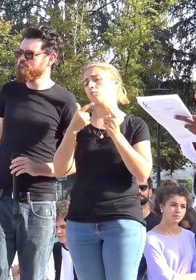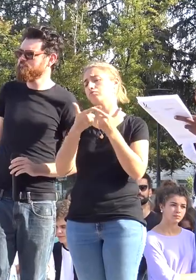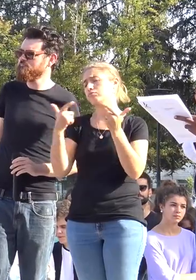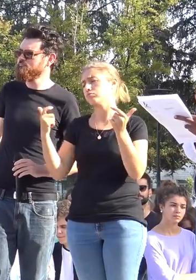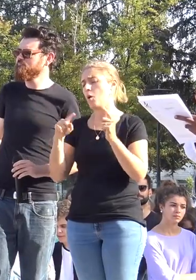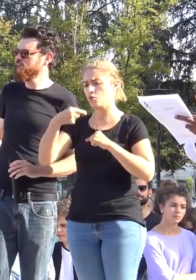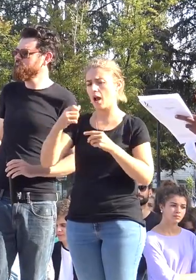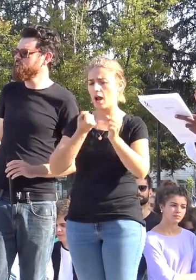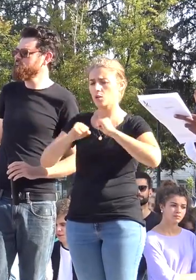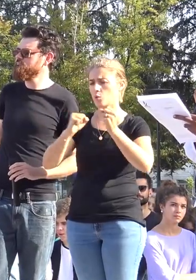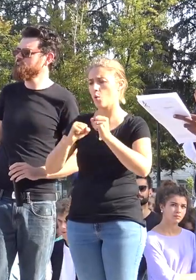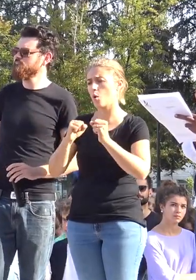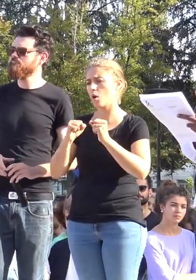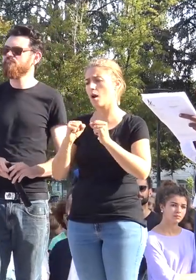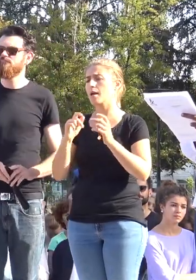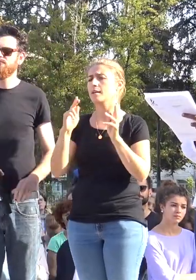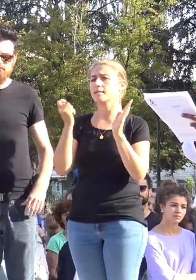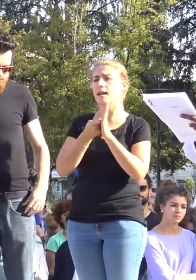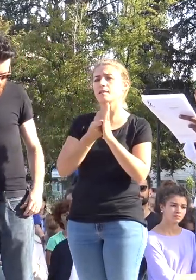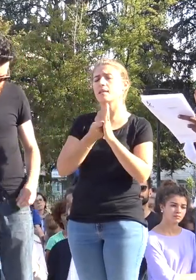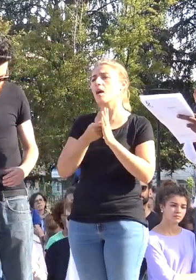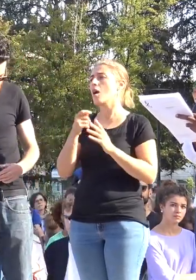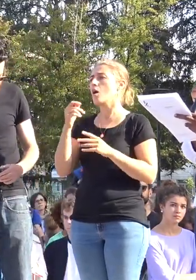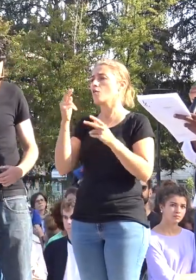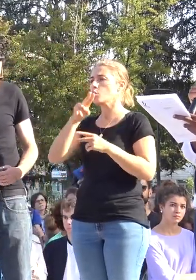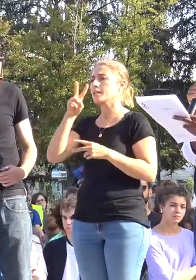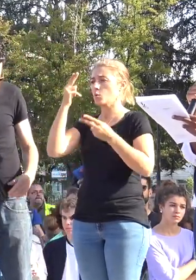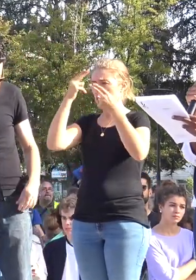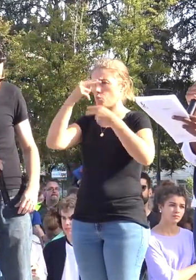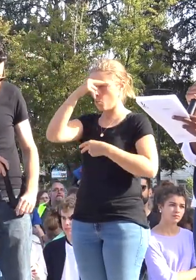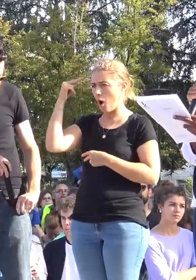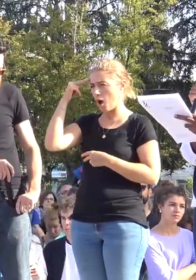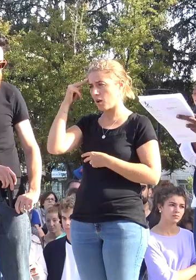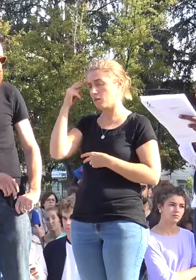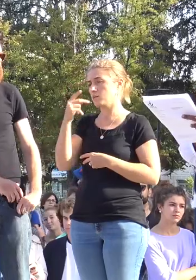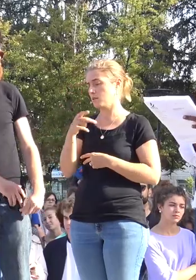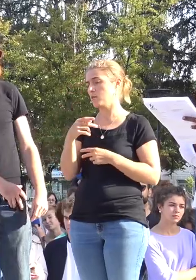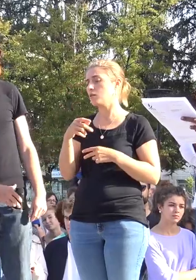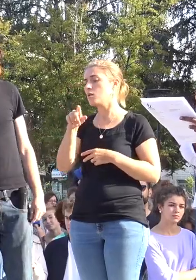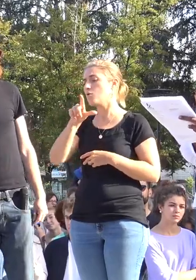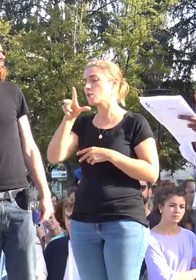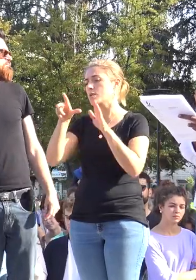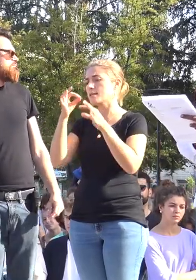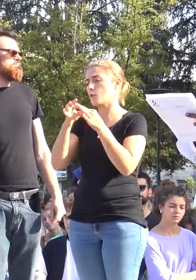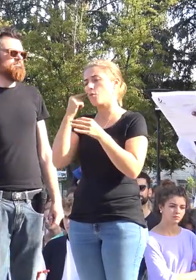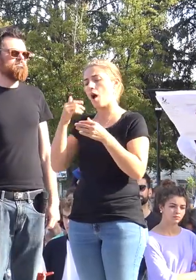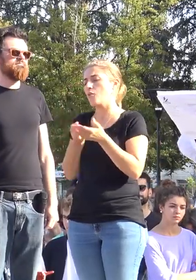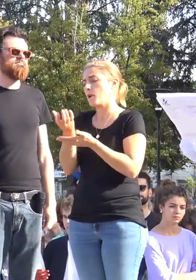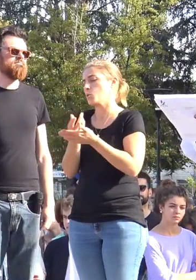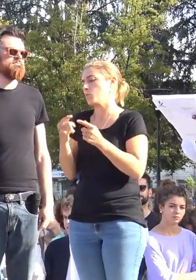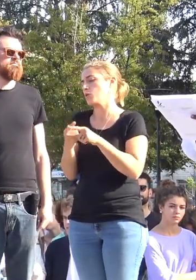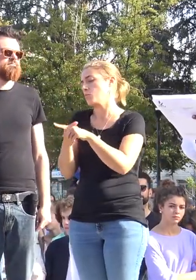prochaine action aura lieu pour le Black Friday le 23 novembre. Vous en saurez plus dans les semaines à venir. Pour que ces